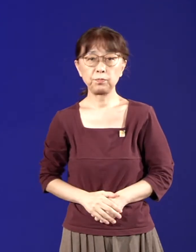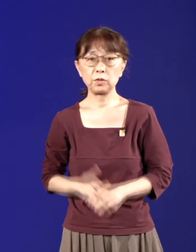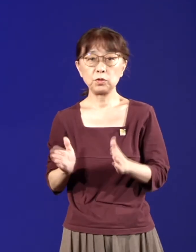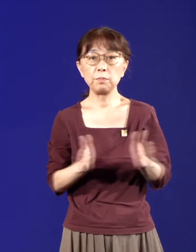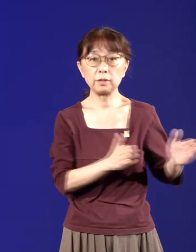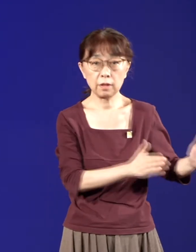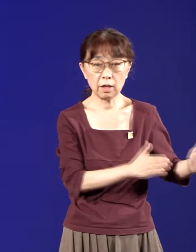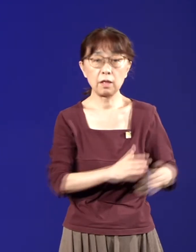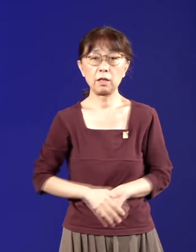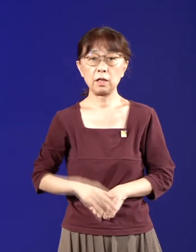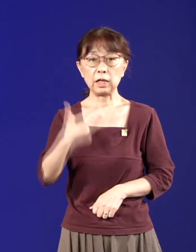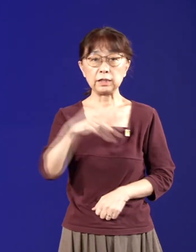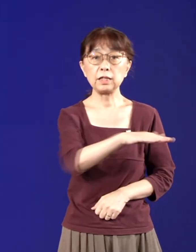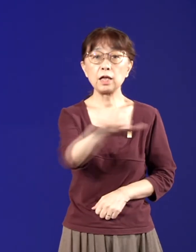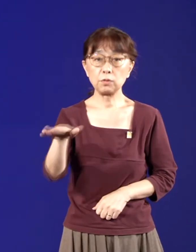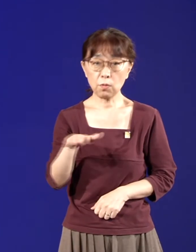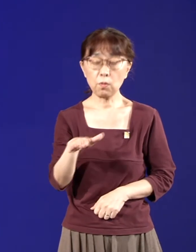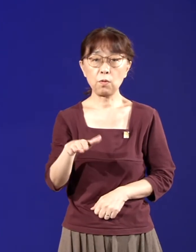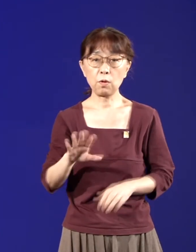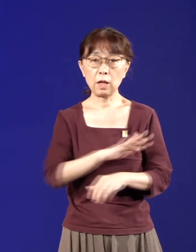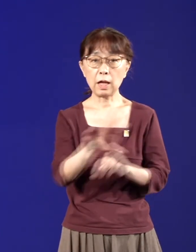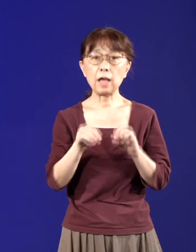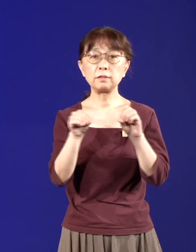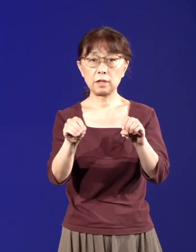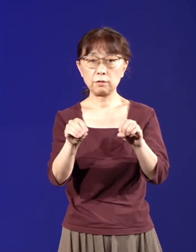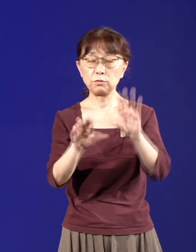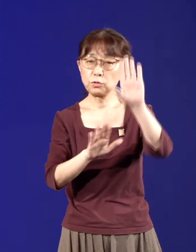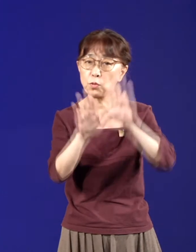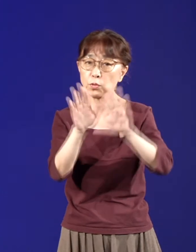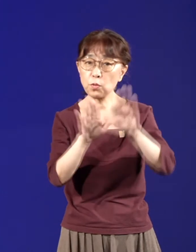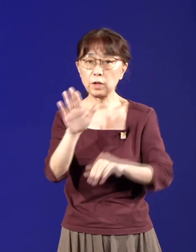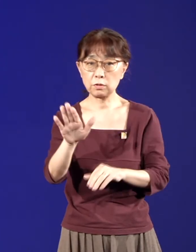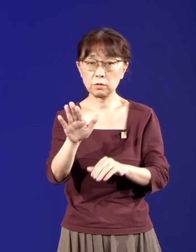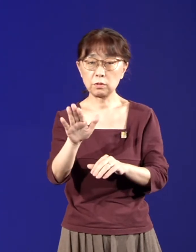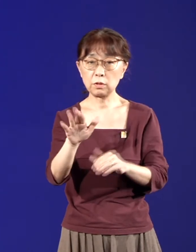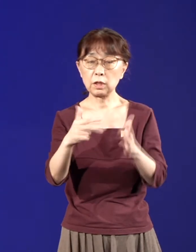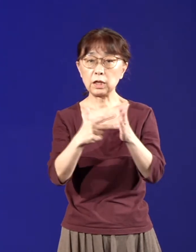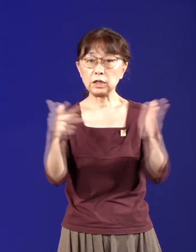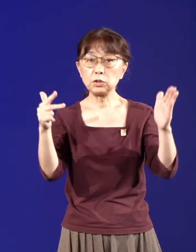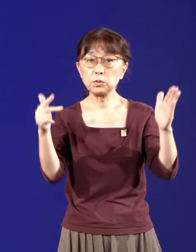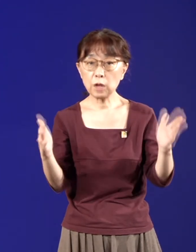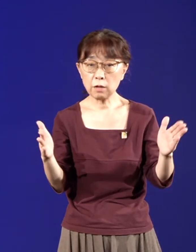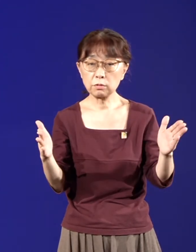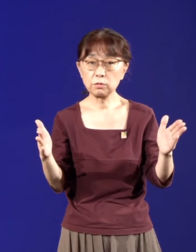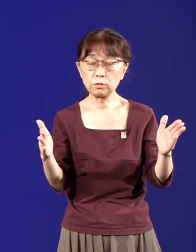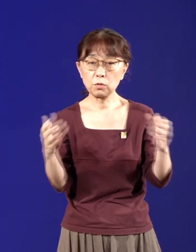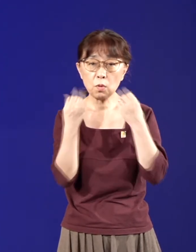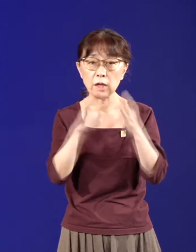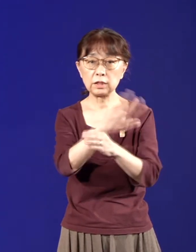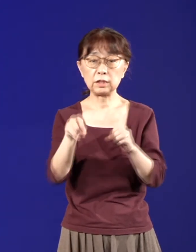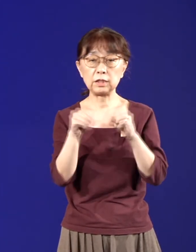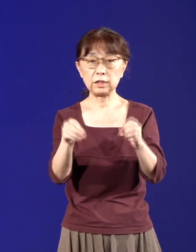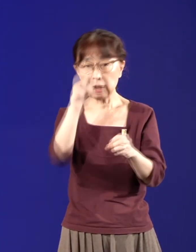して、市内の感染状況でございます。ここ1週間の新規感染者数の合計